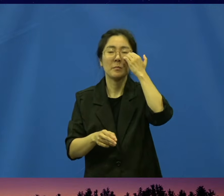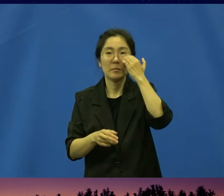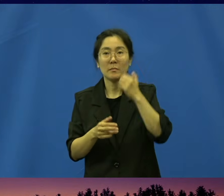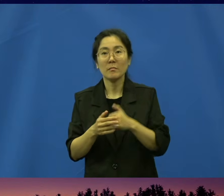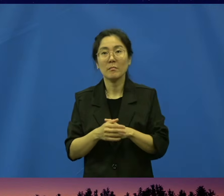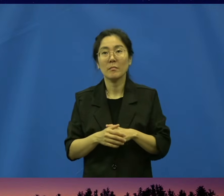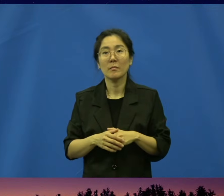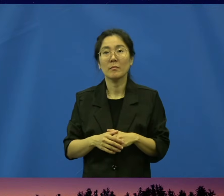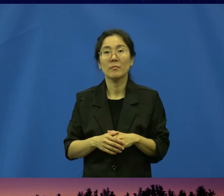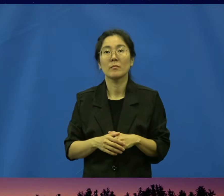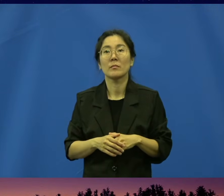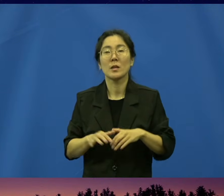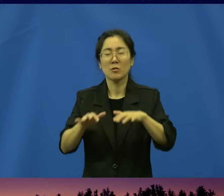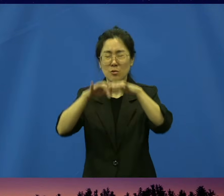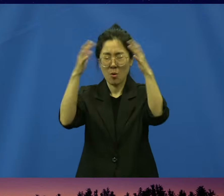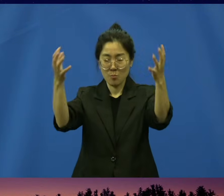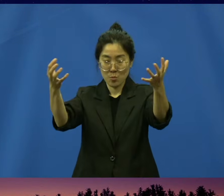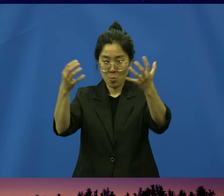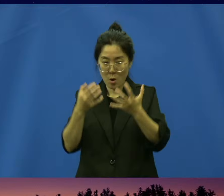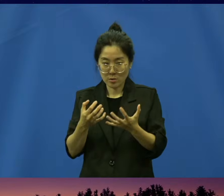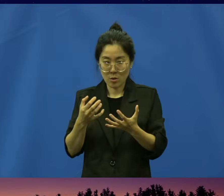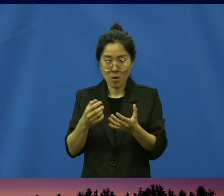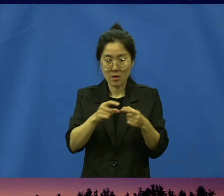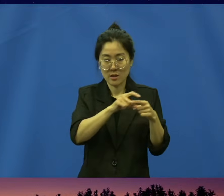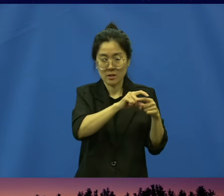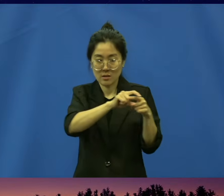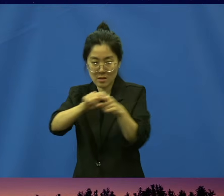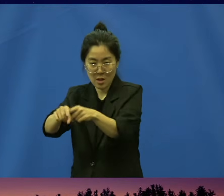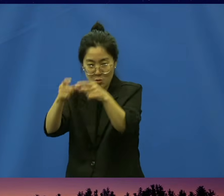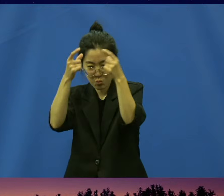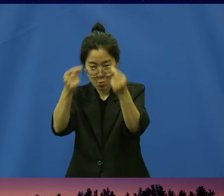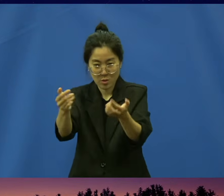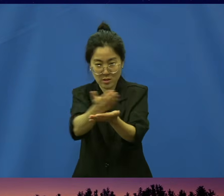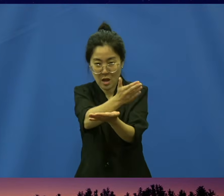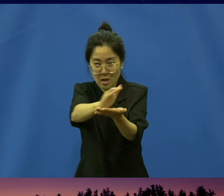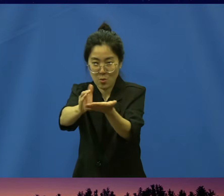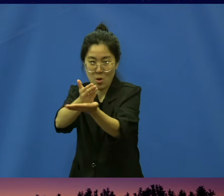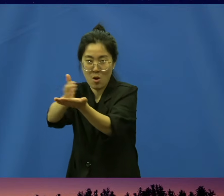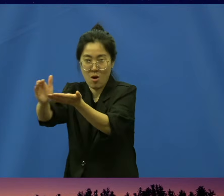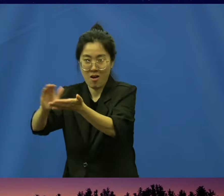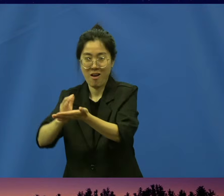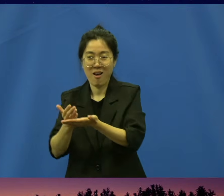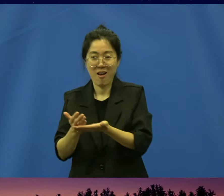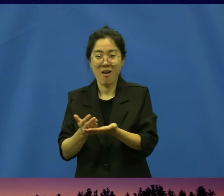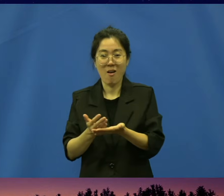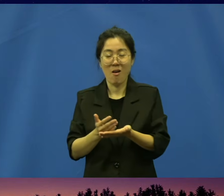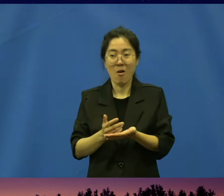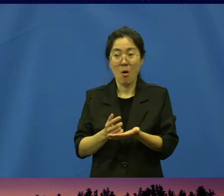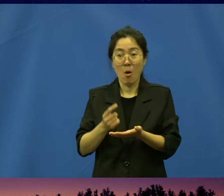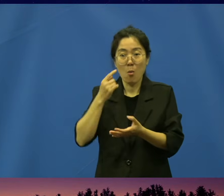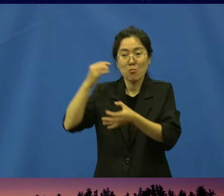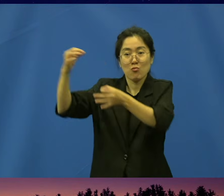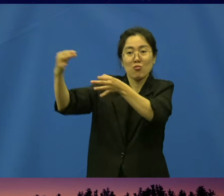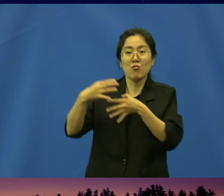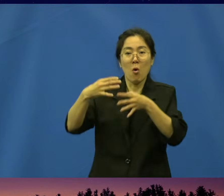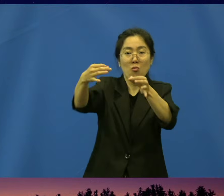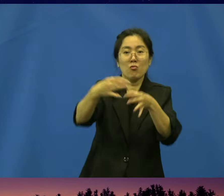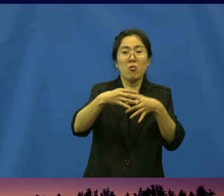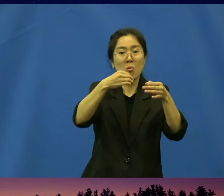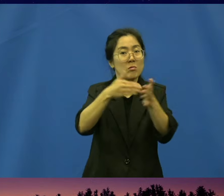전부 모아가지고 똑같이 나눴습니다. 그리고 어떤 업무가 주어지든지 간에 최선을 다해서